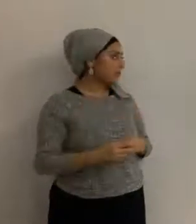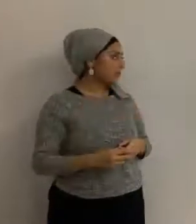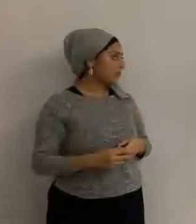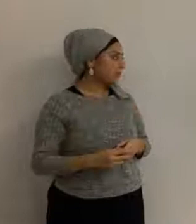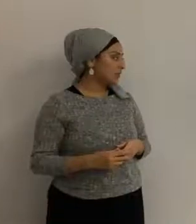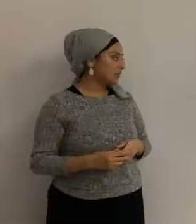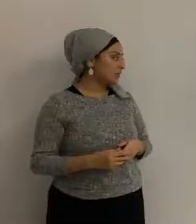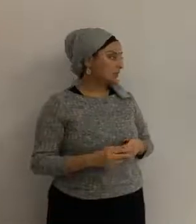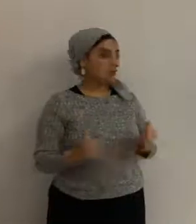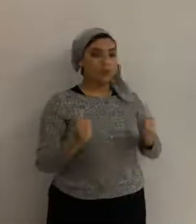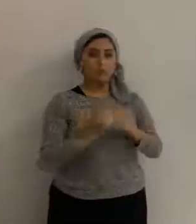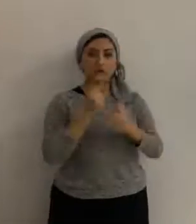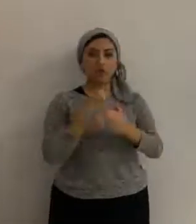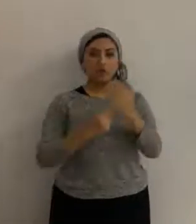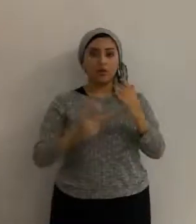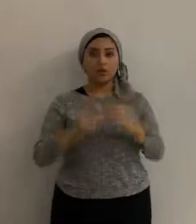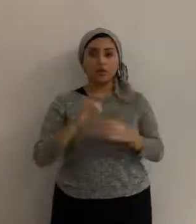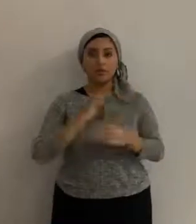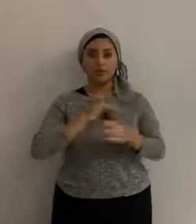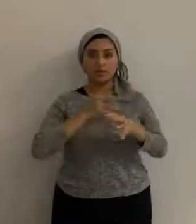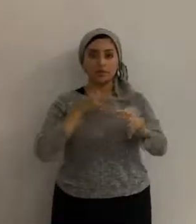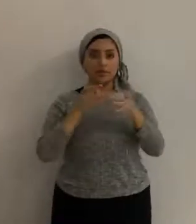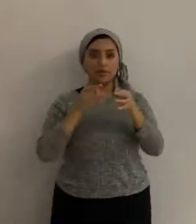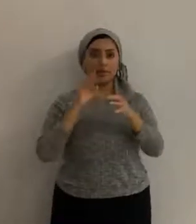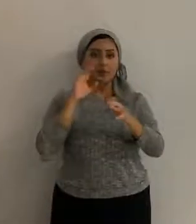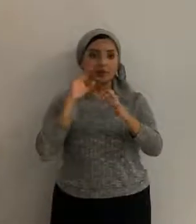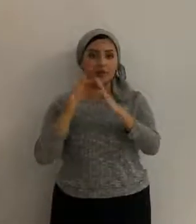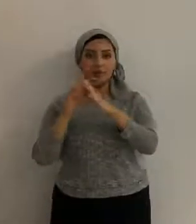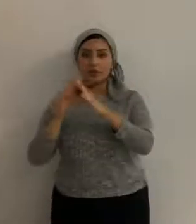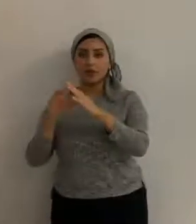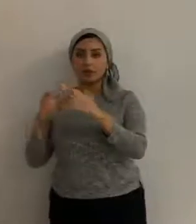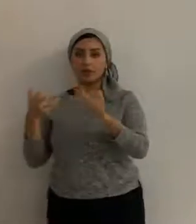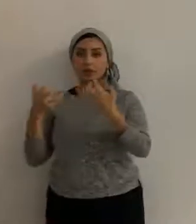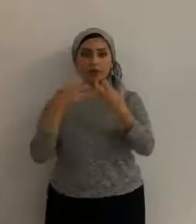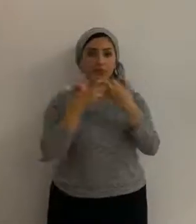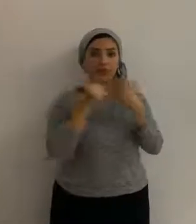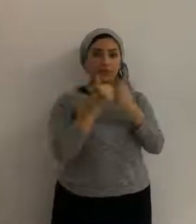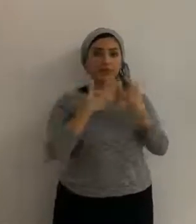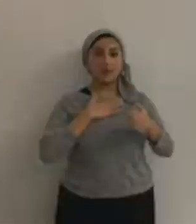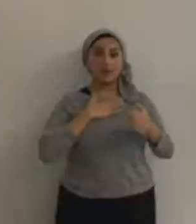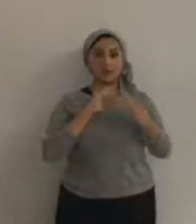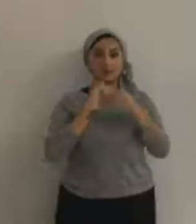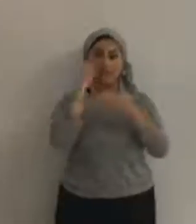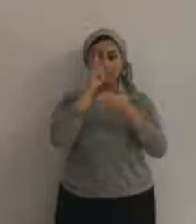les estoy comentando, coincide la fotografía con el dibujo. Y de esta manera, ya teniendo el dibujo,